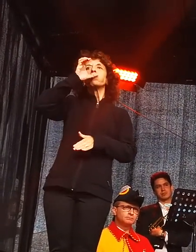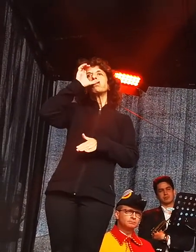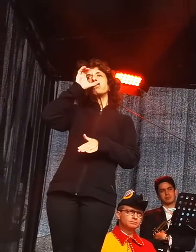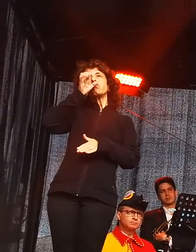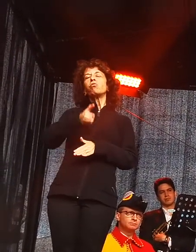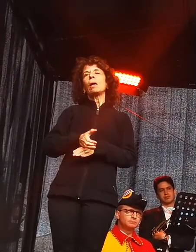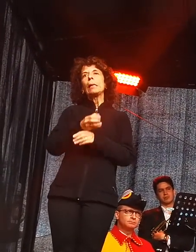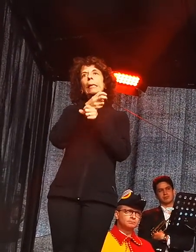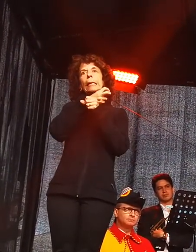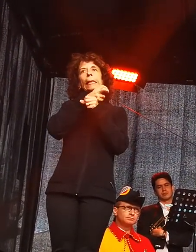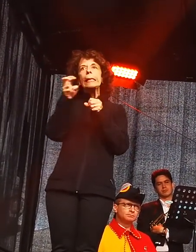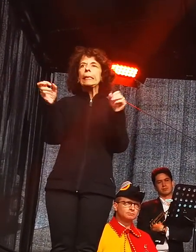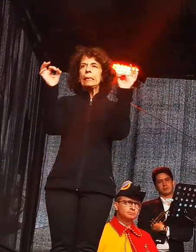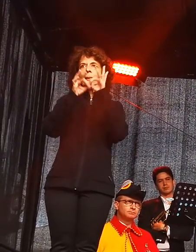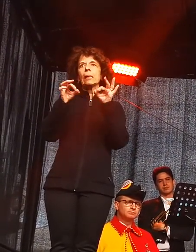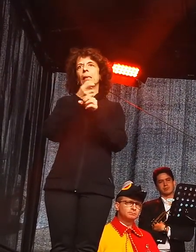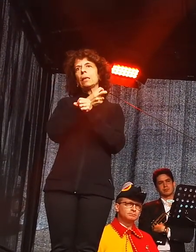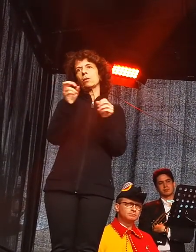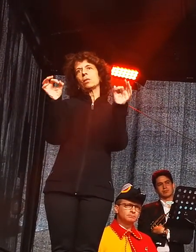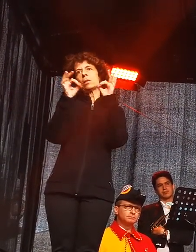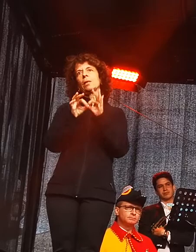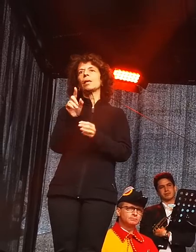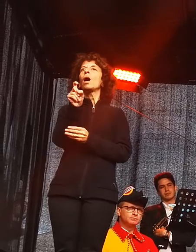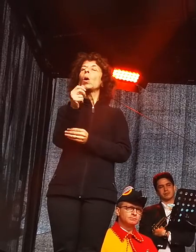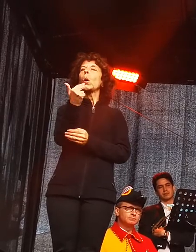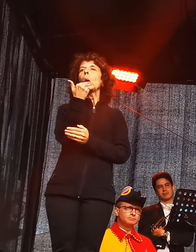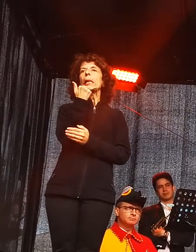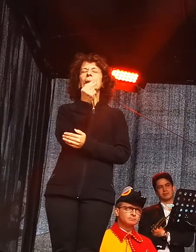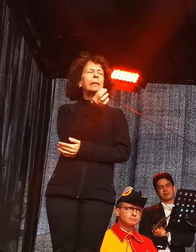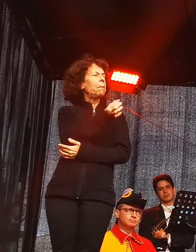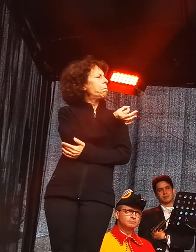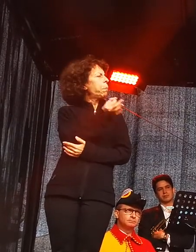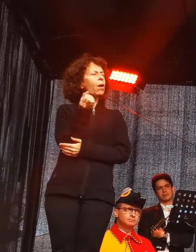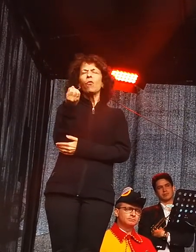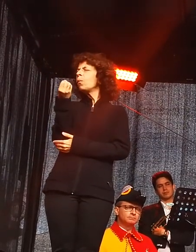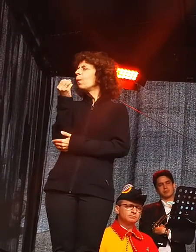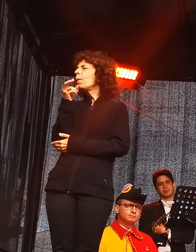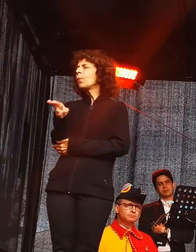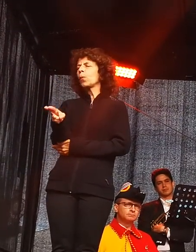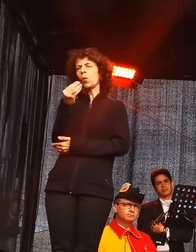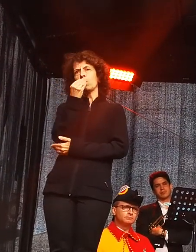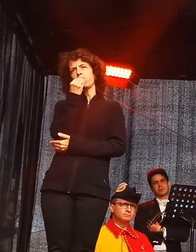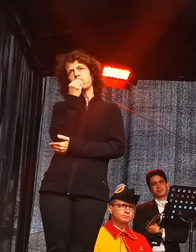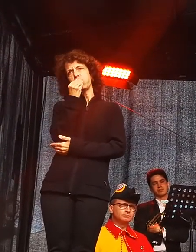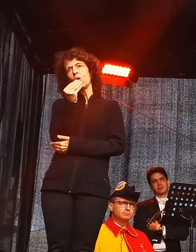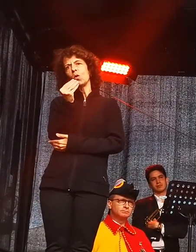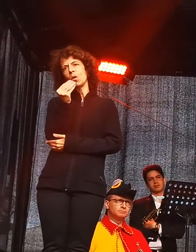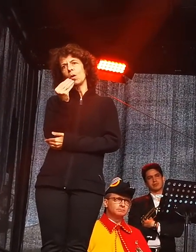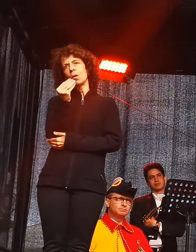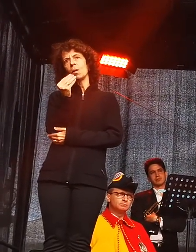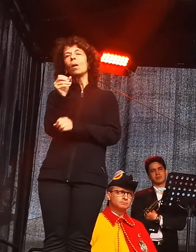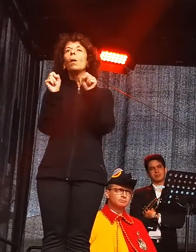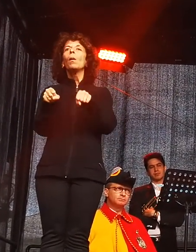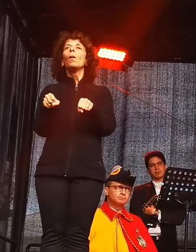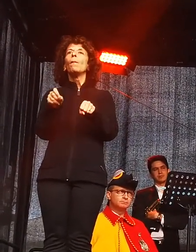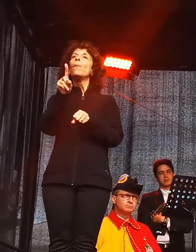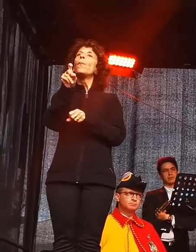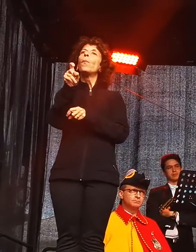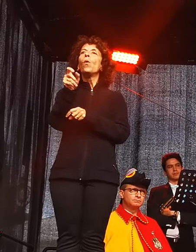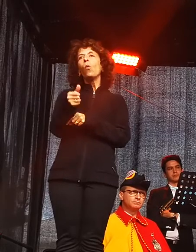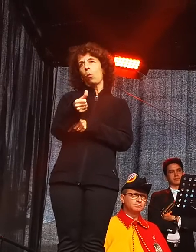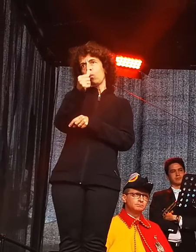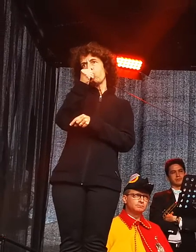n'avez aucun risque, aucun danger. La qualité de l'eau est d'un tel niveau que théoriquement même, pour la distribuer comme eau potable,